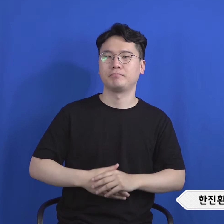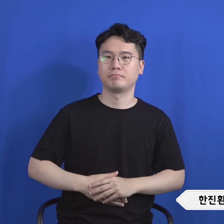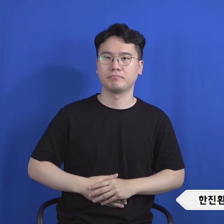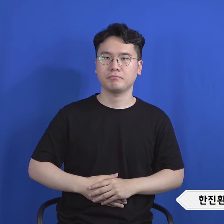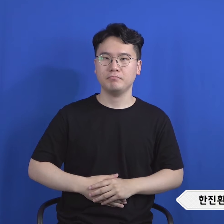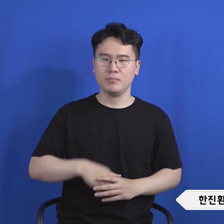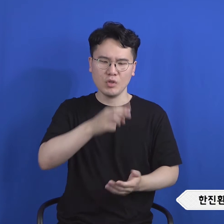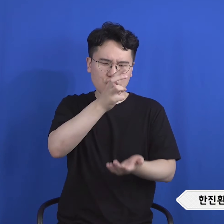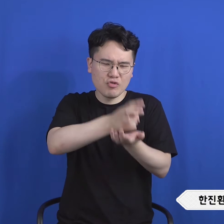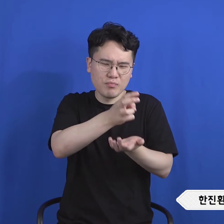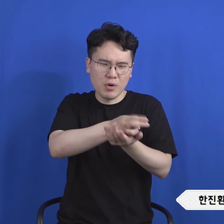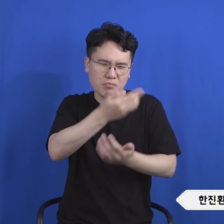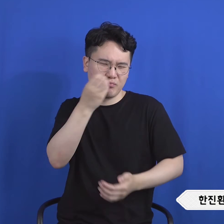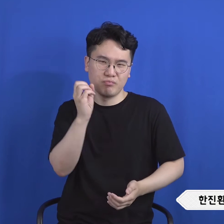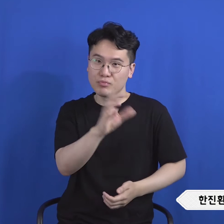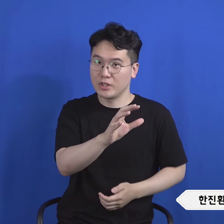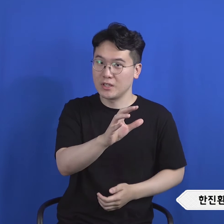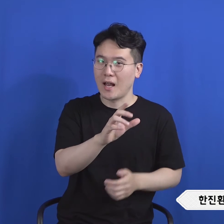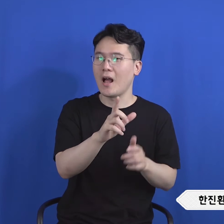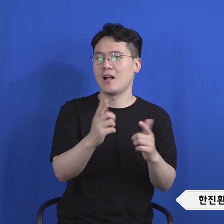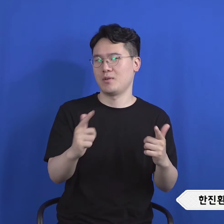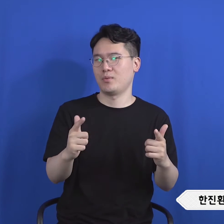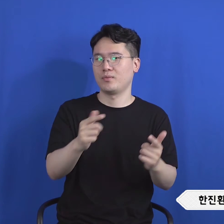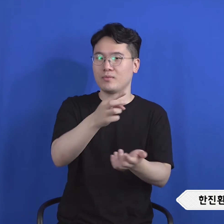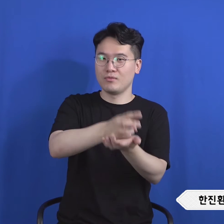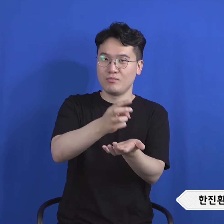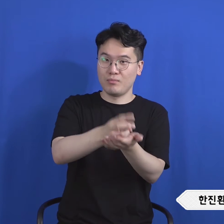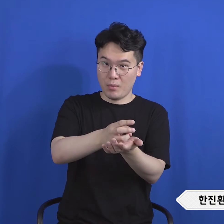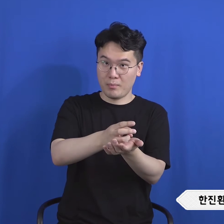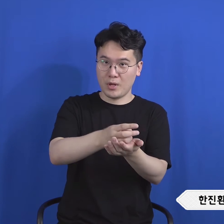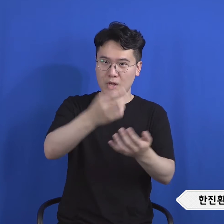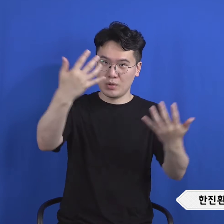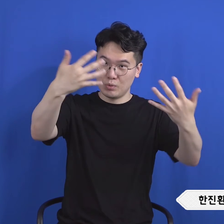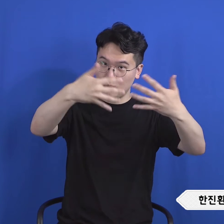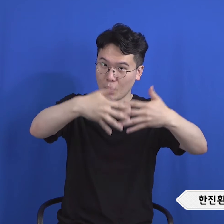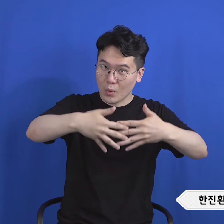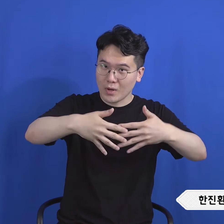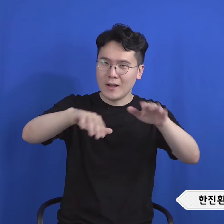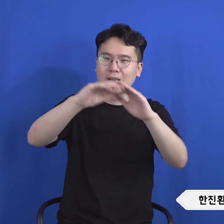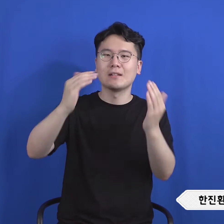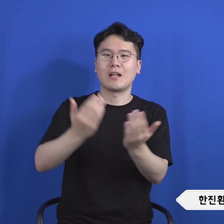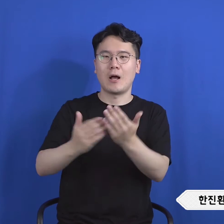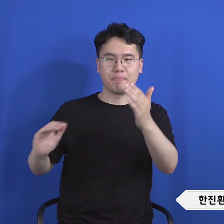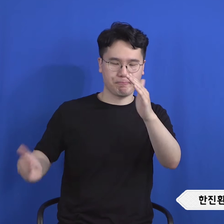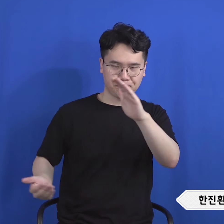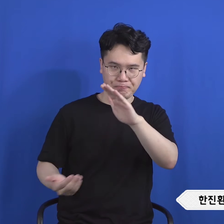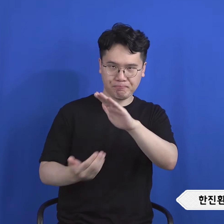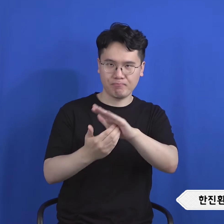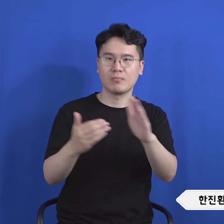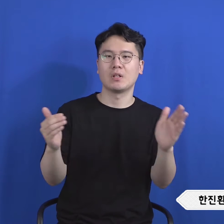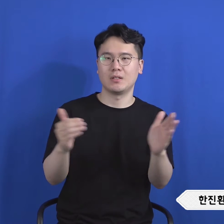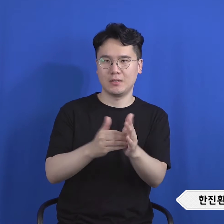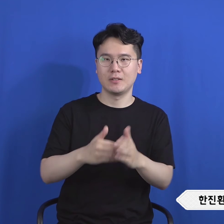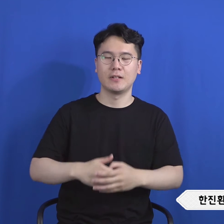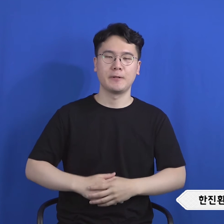아니라 율법의 요구를 온전히 이루어 드렸기 때문에 율법을 세워주는 그런 것이죠.